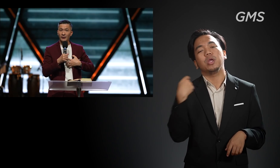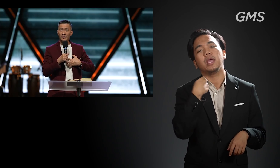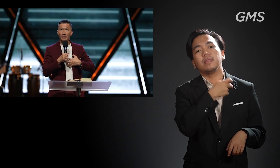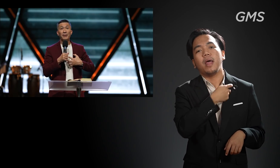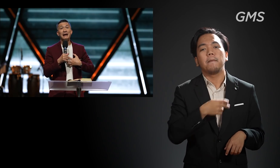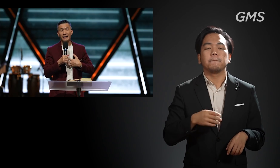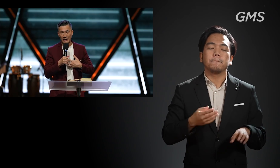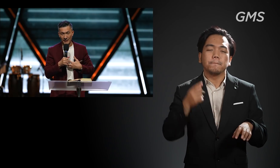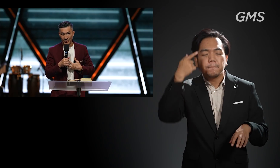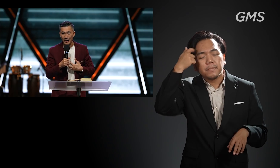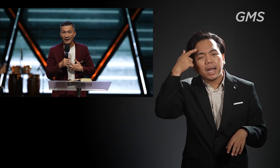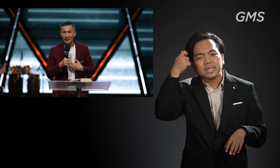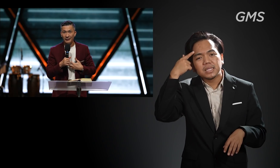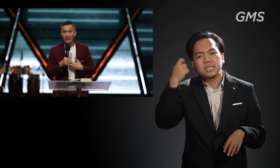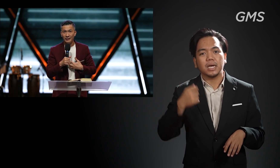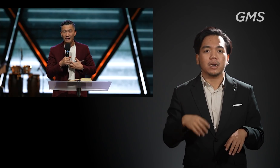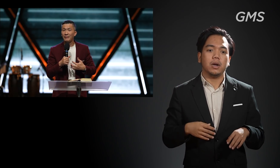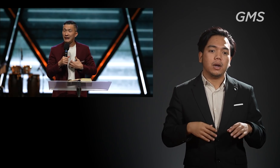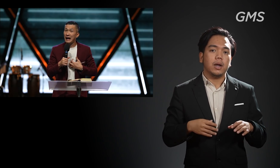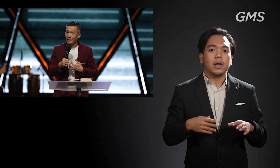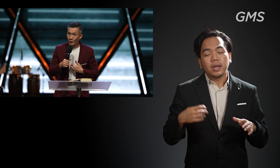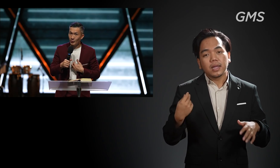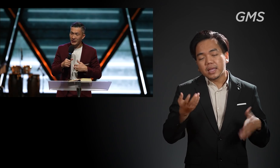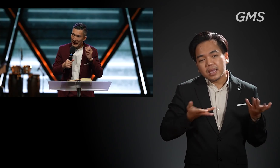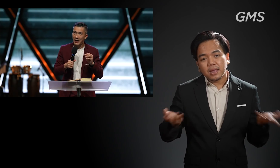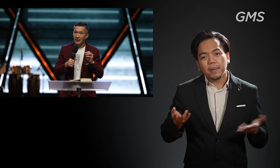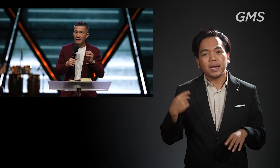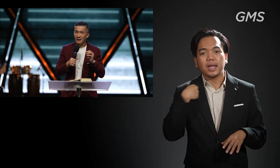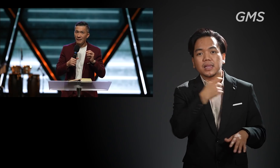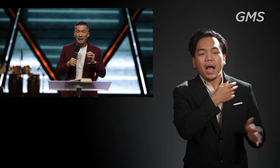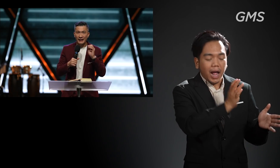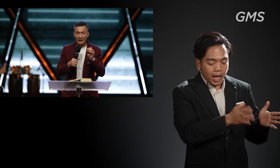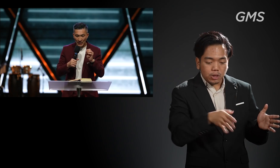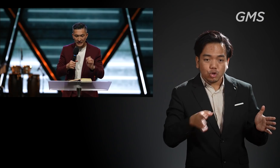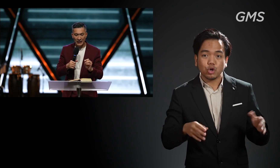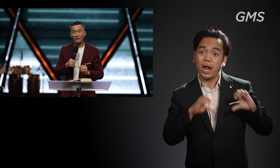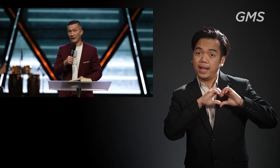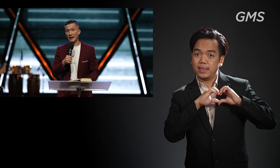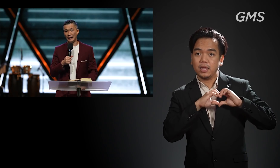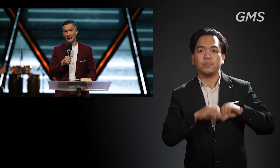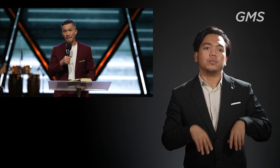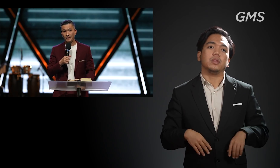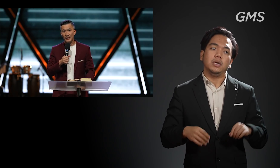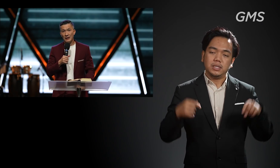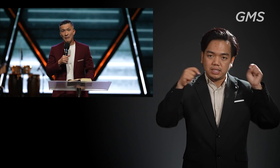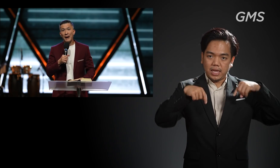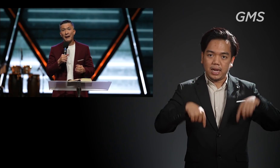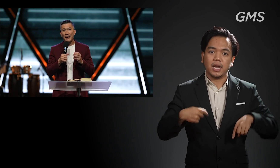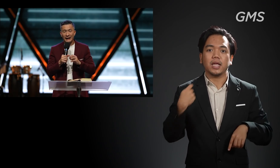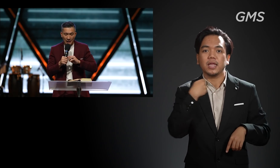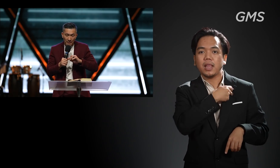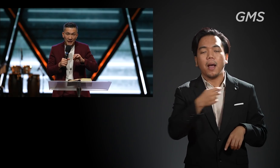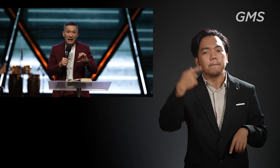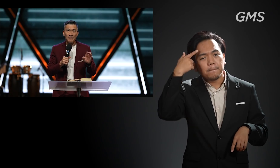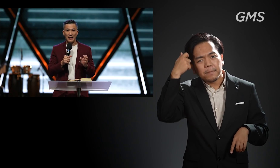itu benar di hadapan Tuhan. Kita menata hati dulu. Sekarang mari kita belajar lewat firman ini.